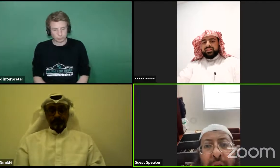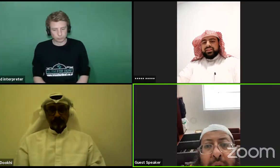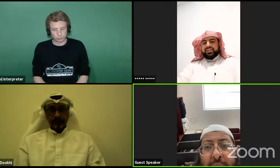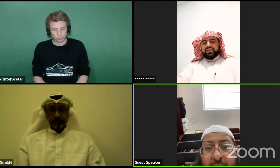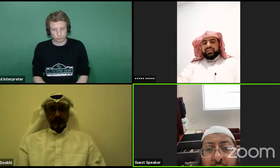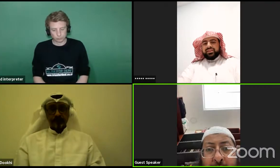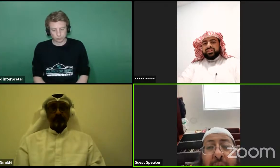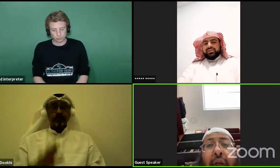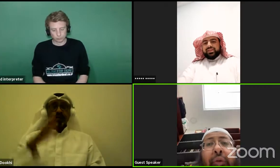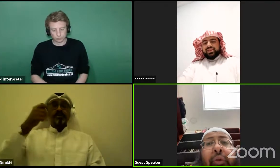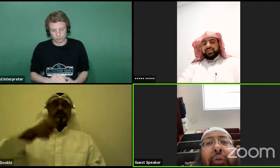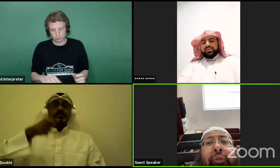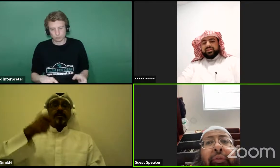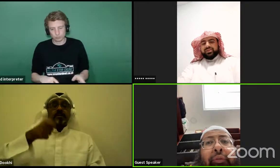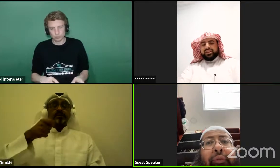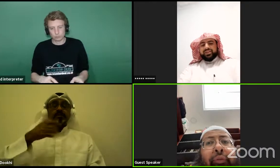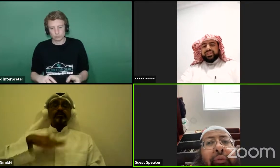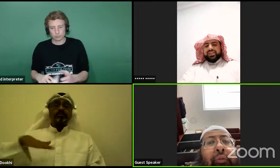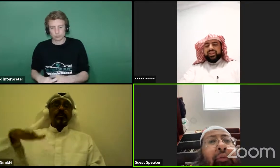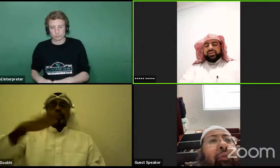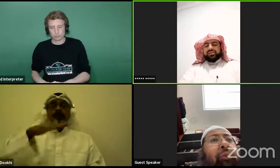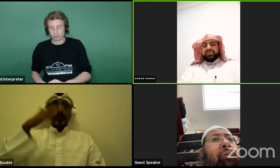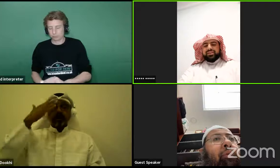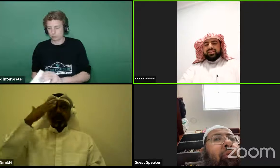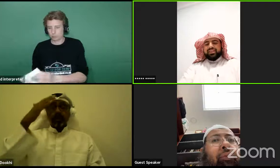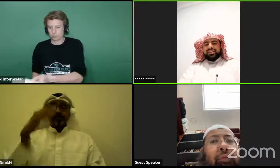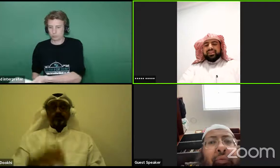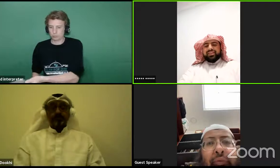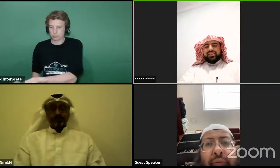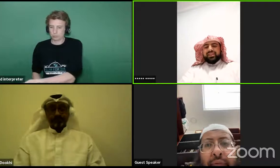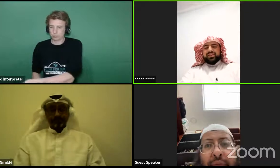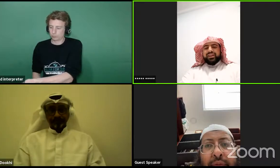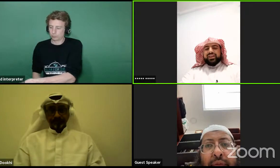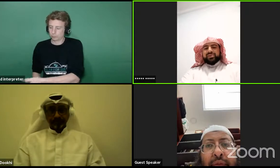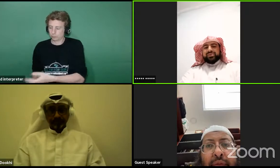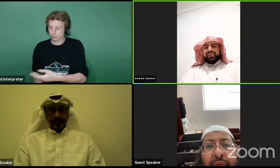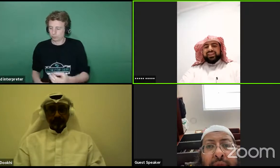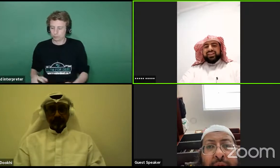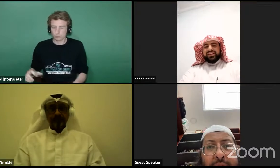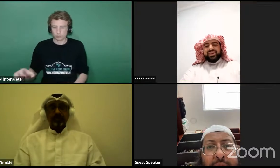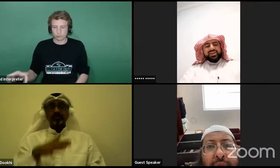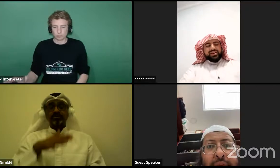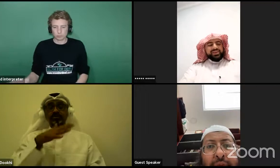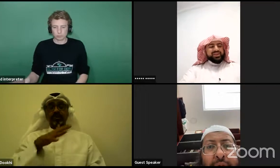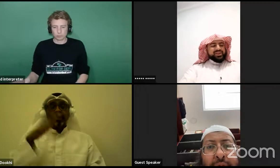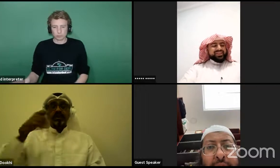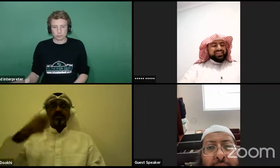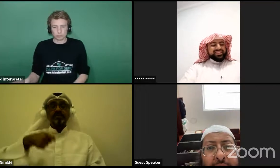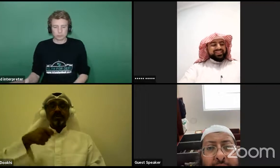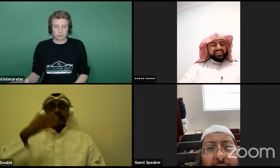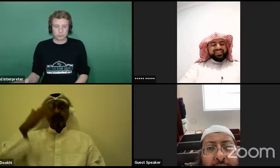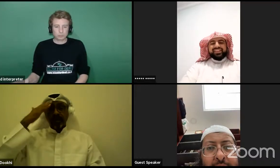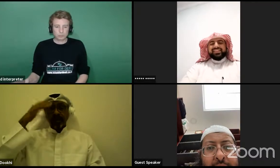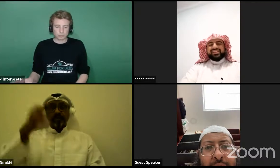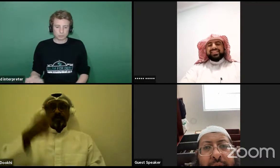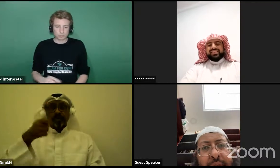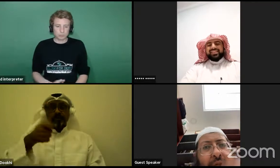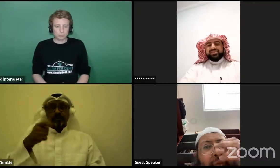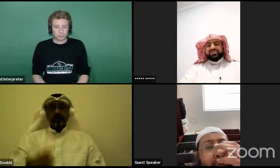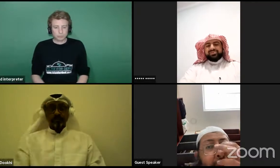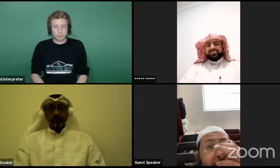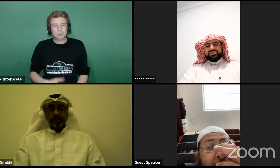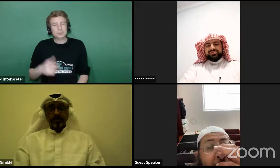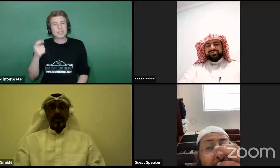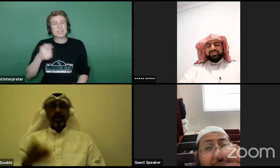السلام عليكم ورحمة الله وبركاته. عليكم السلام ورحمة الله وبركاته شيخنا. وعليكم السلام ورحمة الله وبركاته. حيا الله